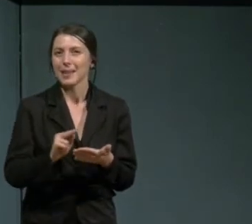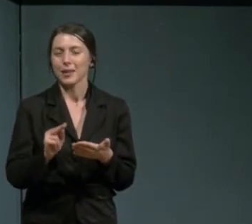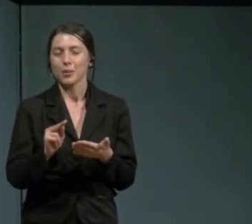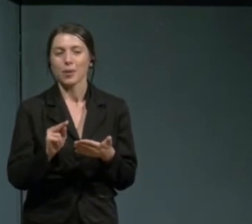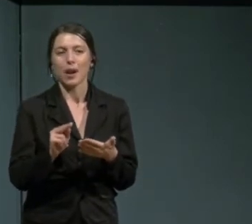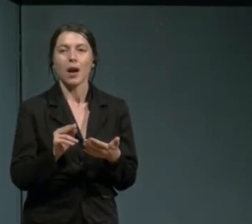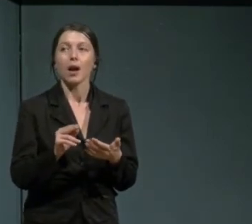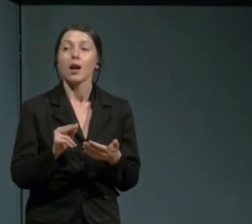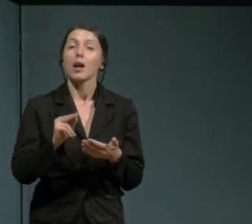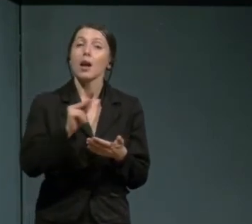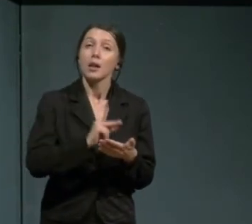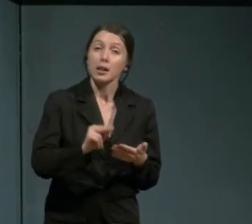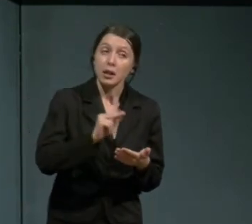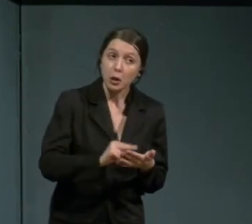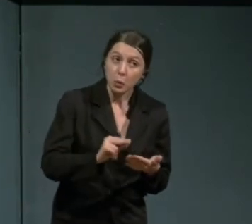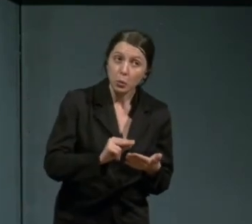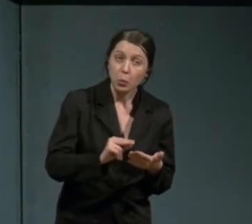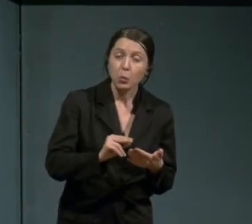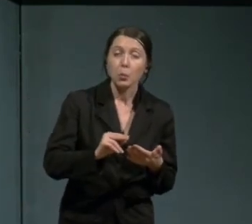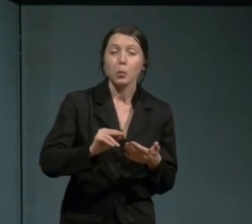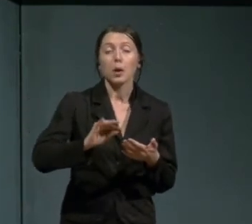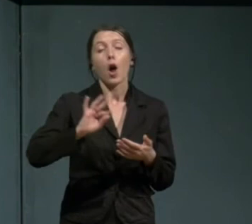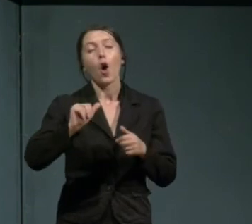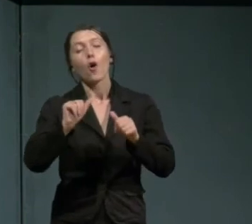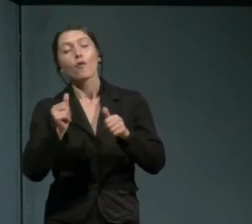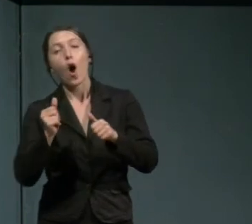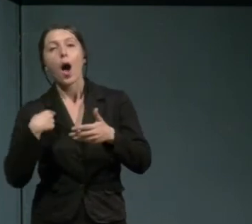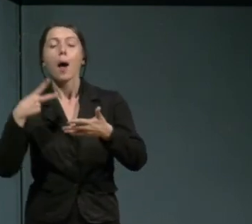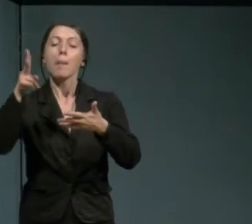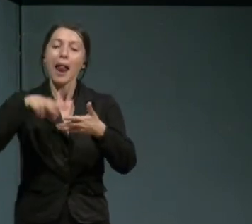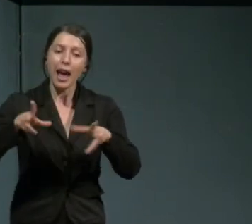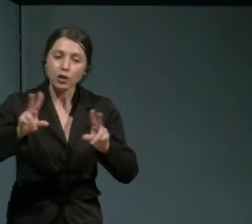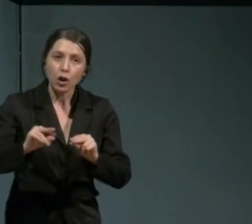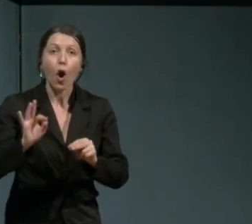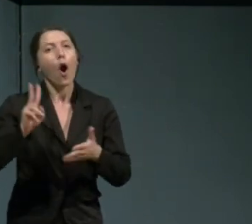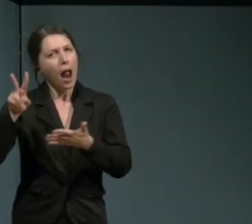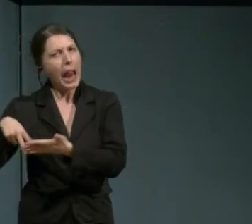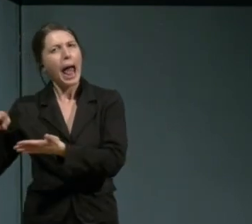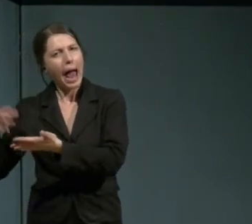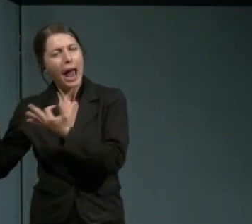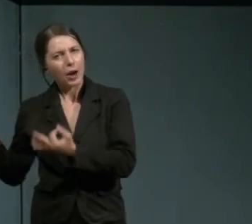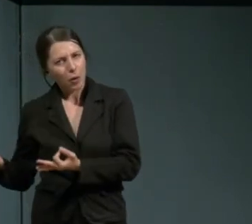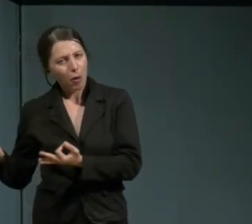prendere la forma della scrittura stessa può prendere la forma di rilettura o di lettura